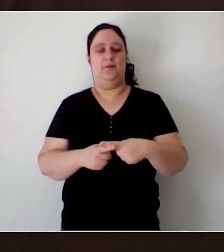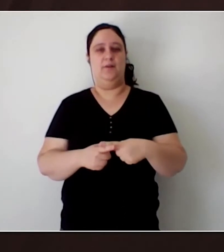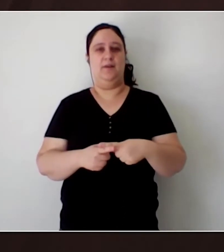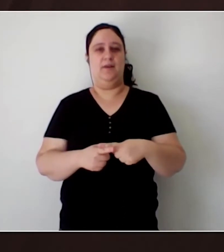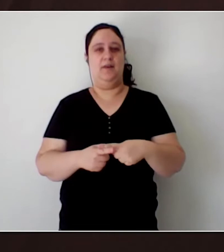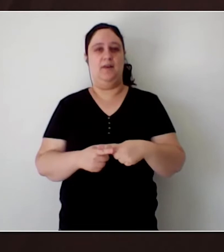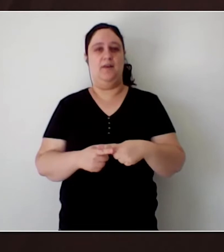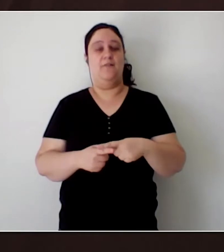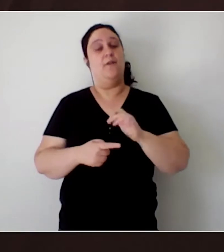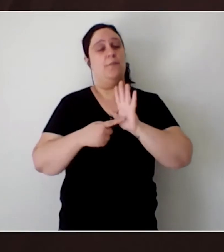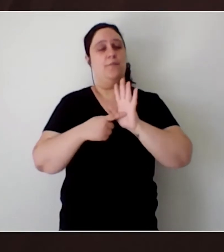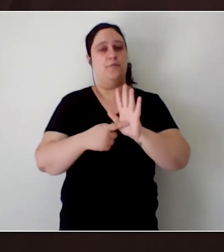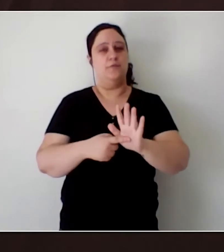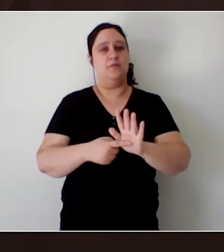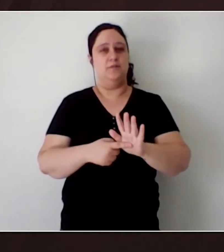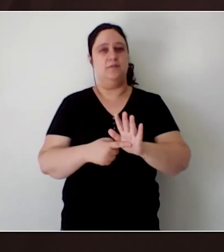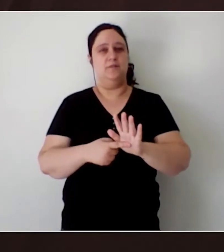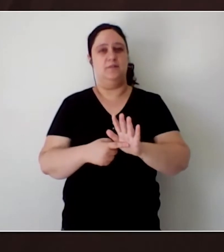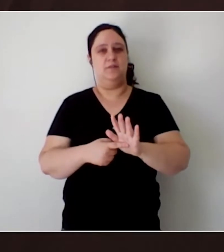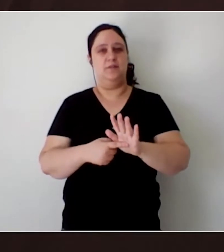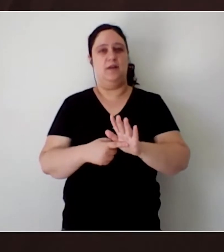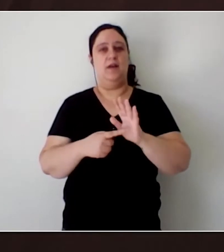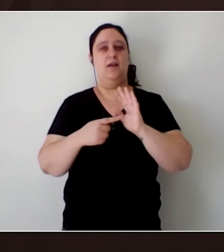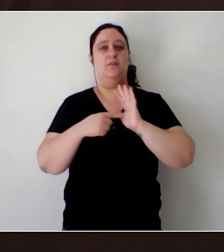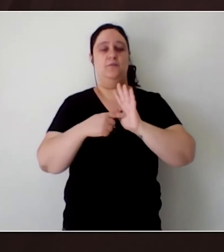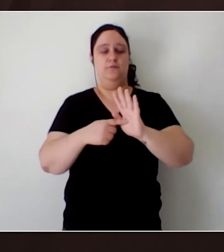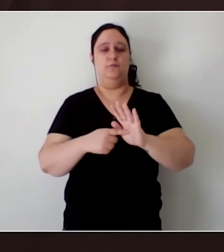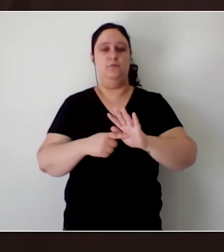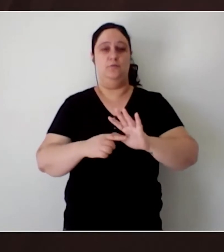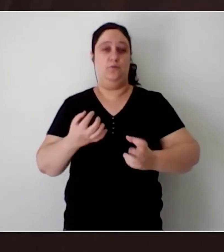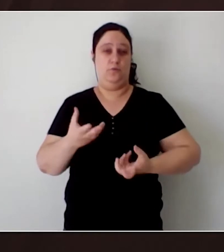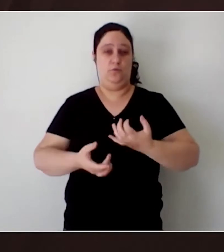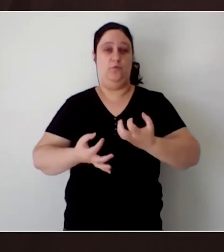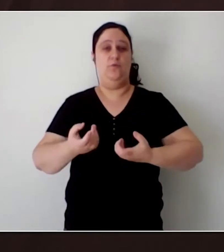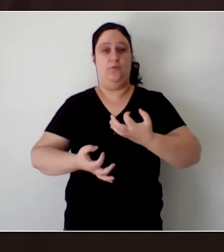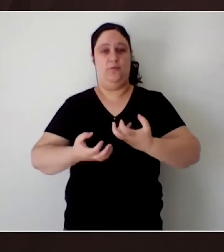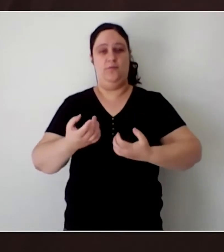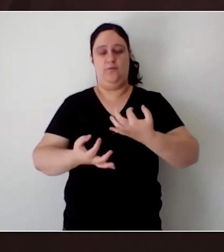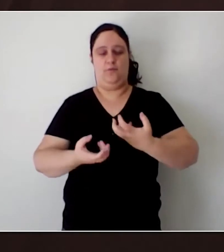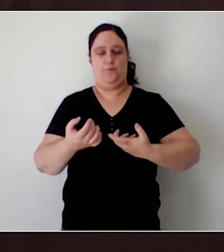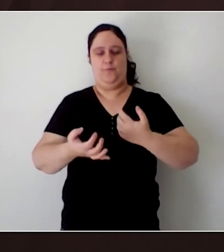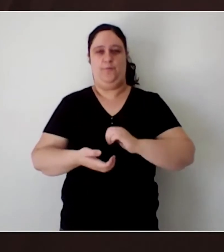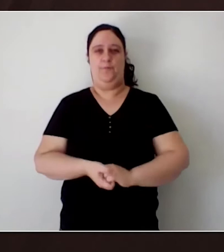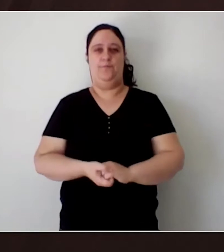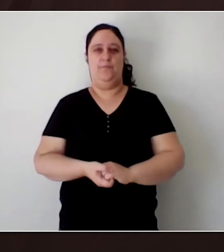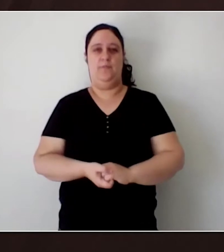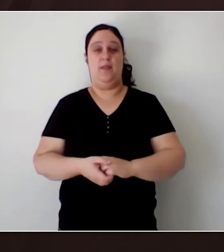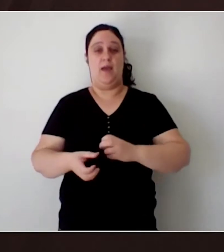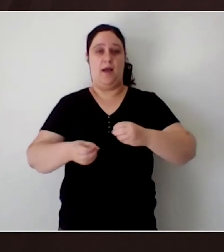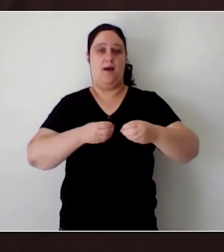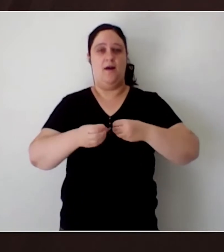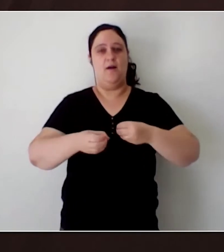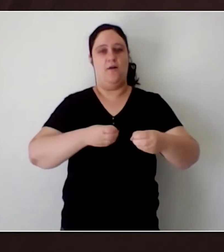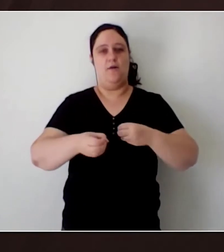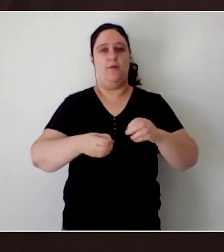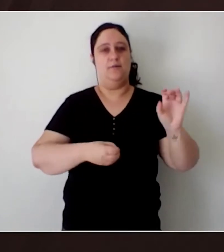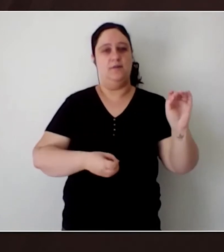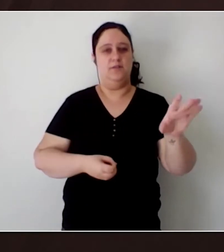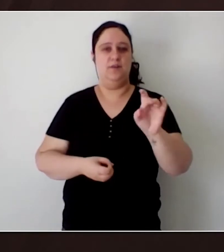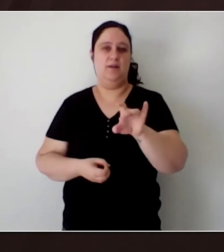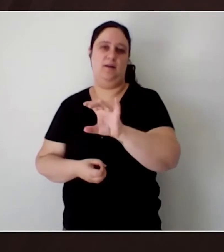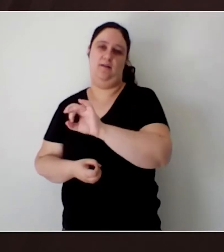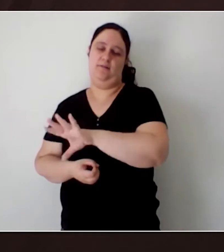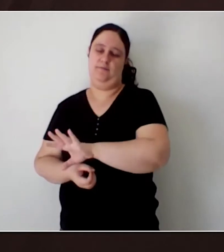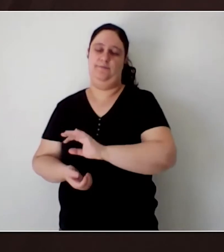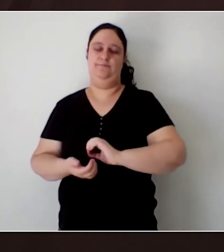porque está sendo revelada pelo fogo, e qual seja a obra de cada um, o próprio fogo